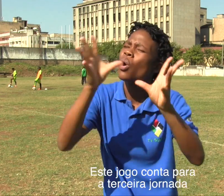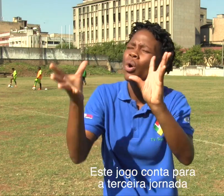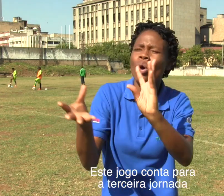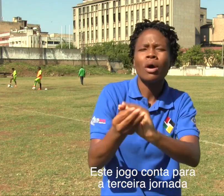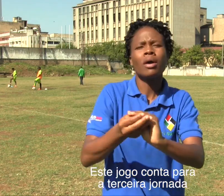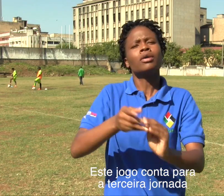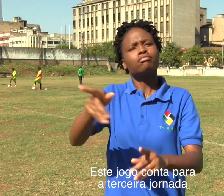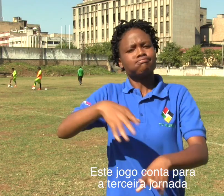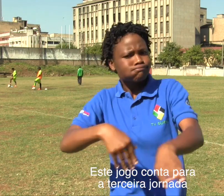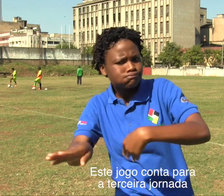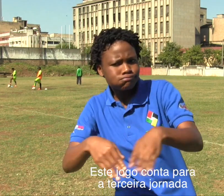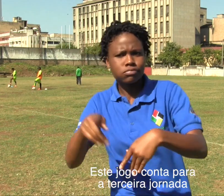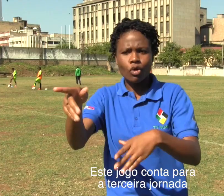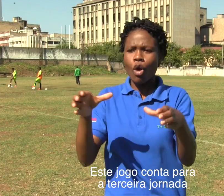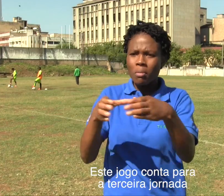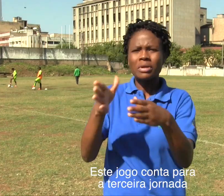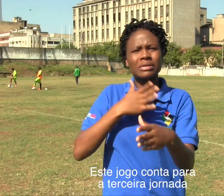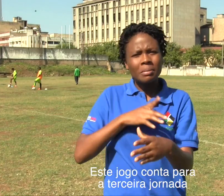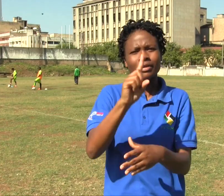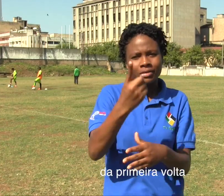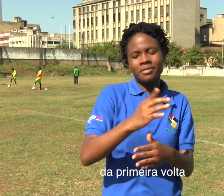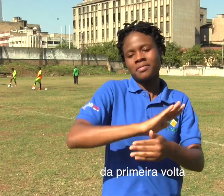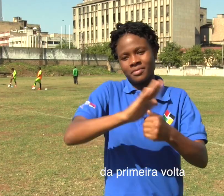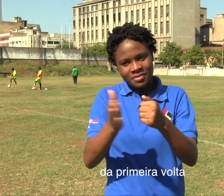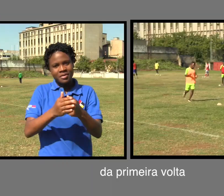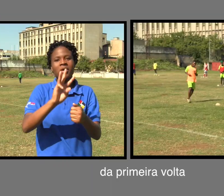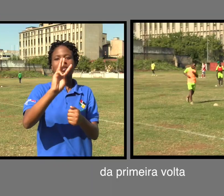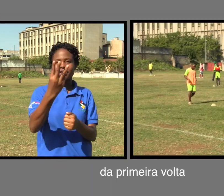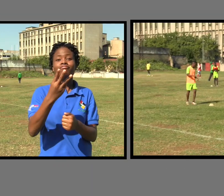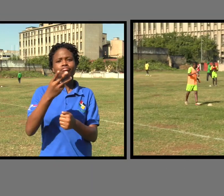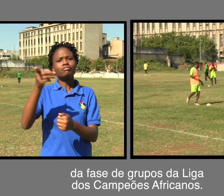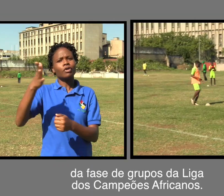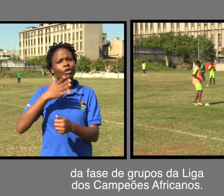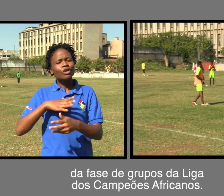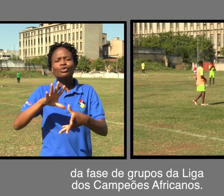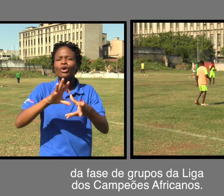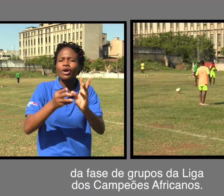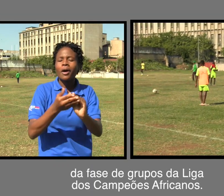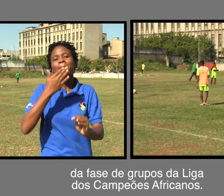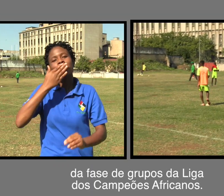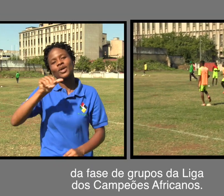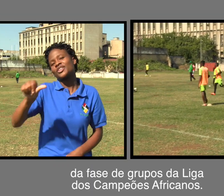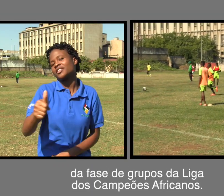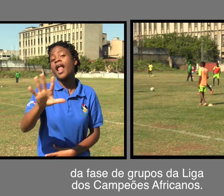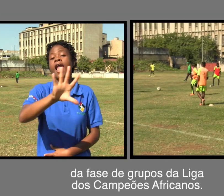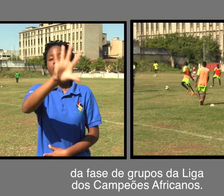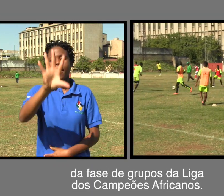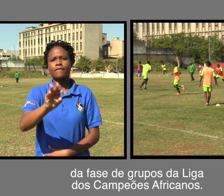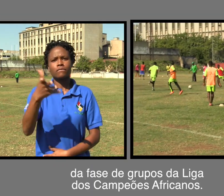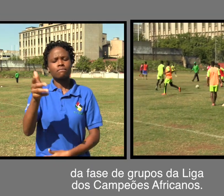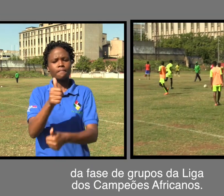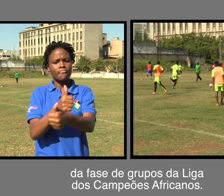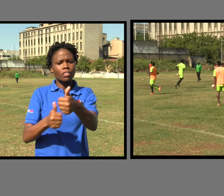Este jogo conta para a terceira jornada da primeira volta da fase de grupos da Liga dos Campeões Africanos.